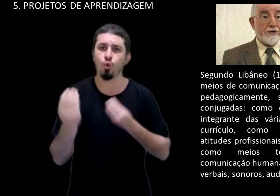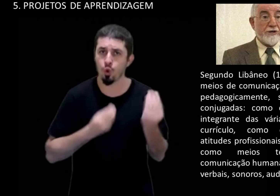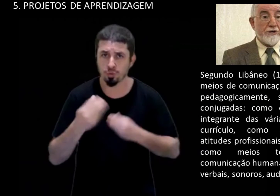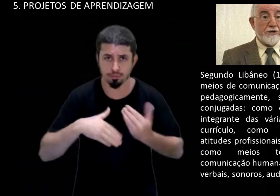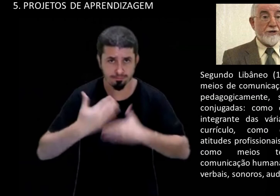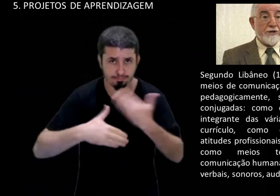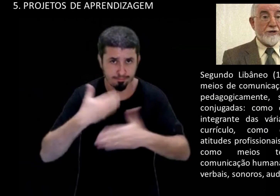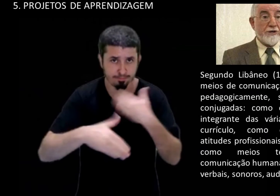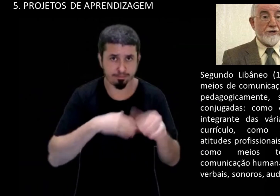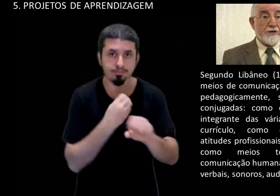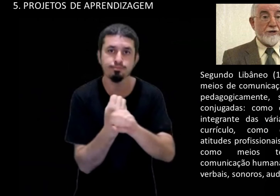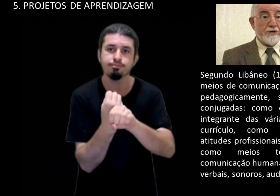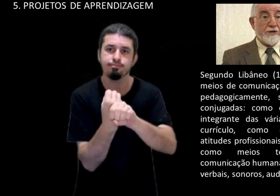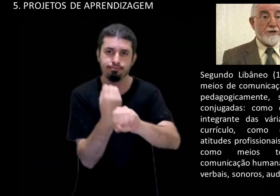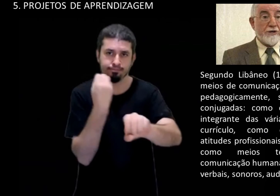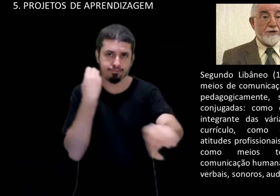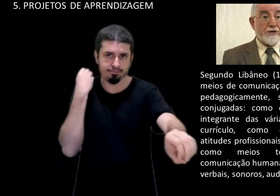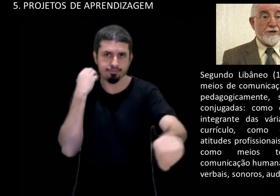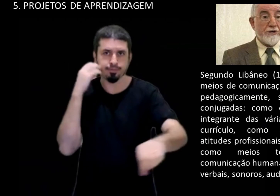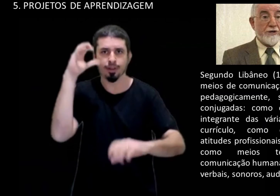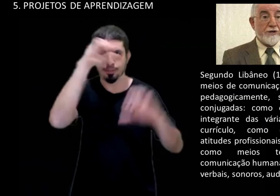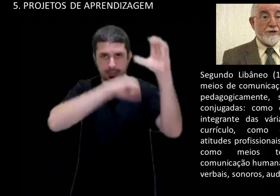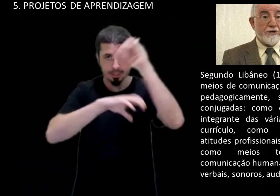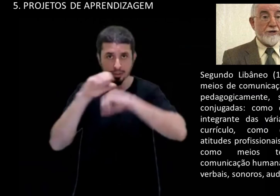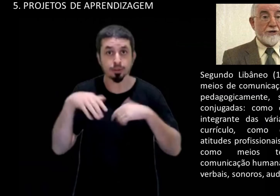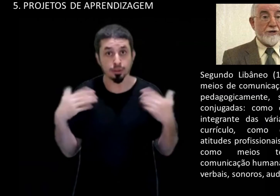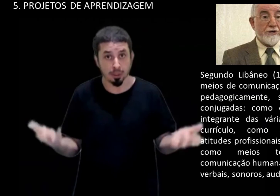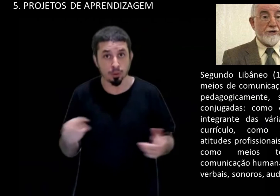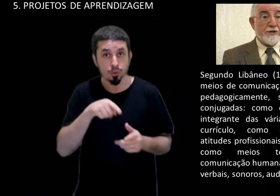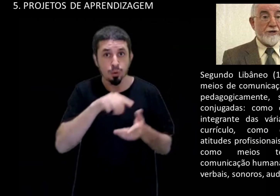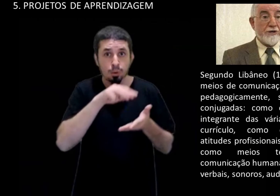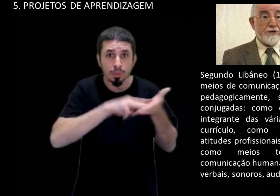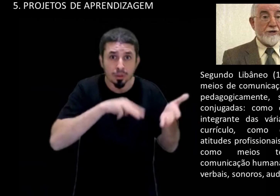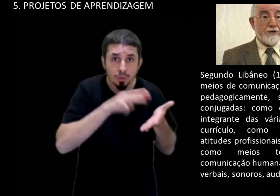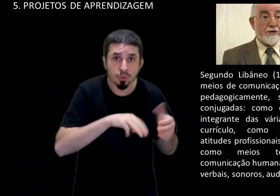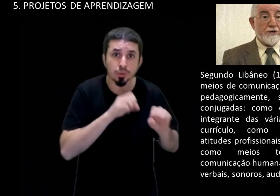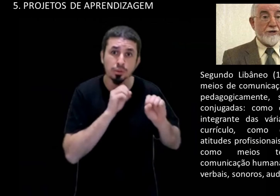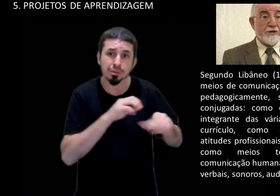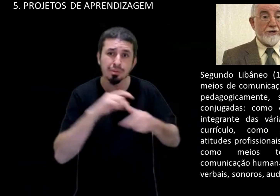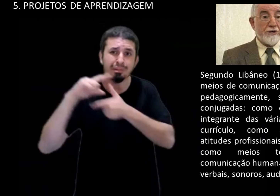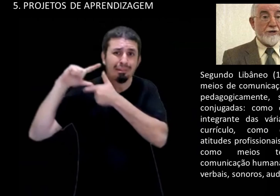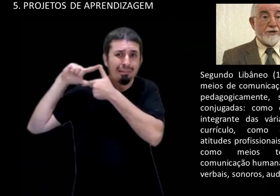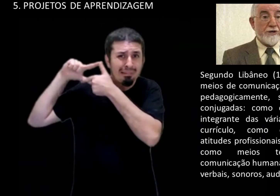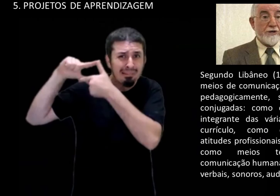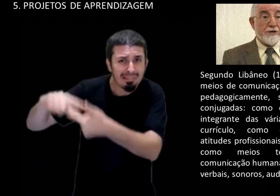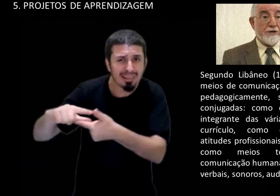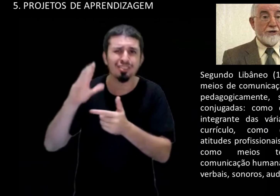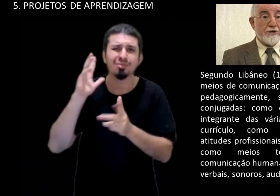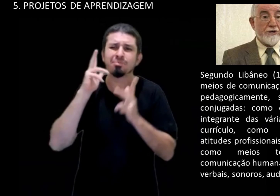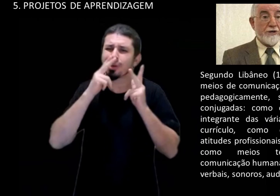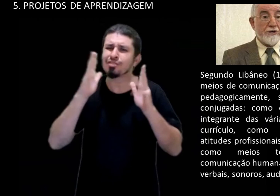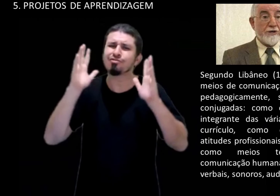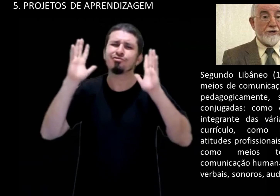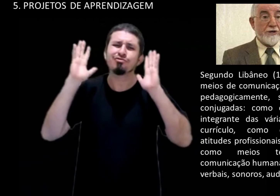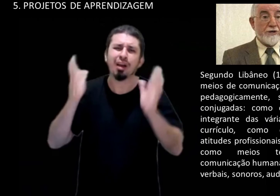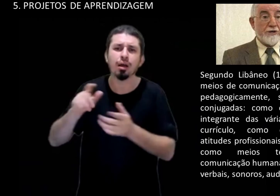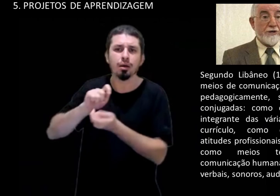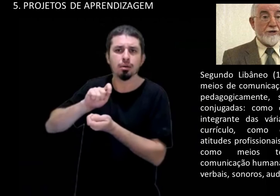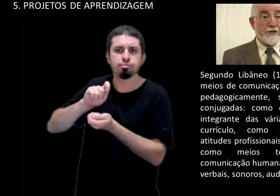novos olhares para o processo de ensino-aprendizagem. Muito do tradicional método de ensino foi subvertido por esta